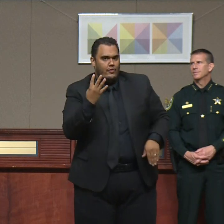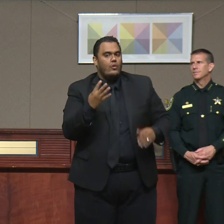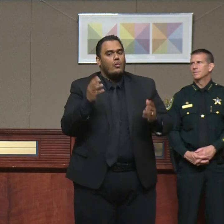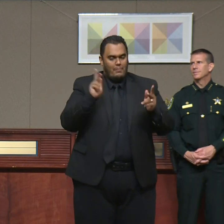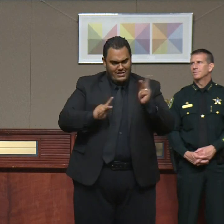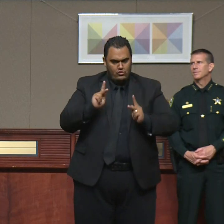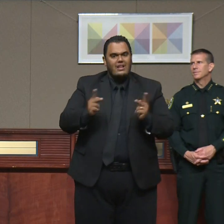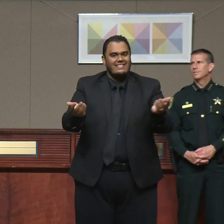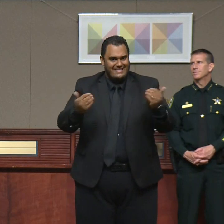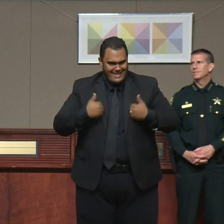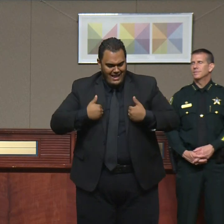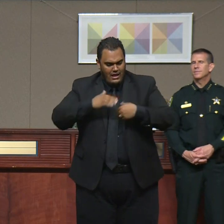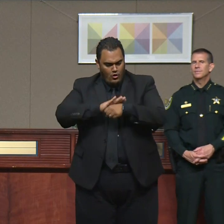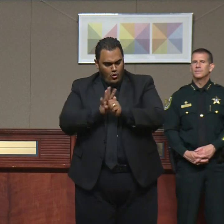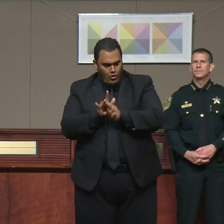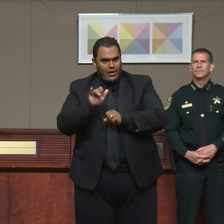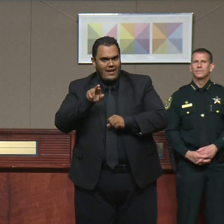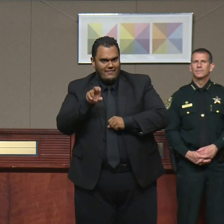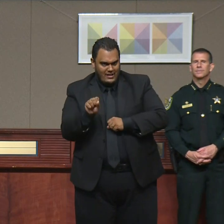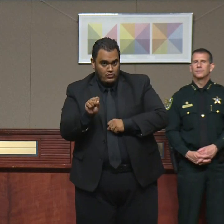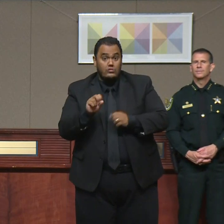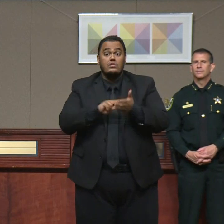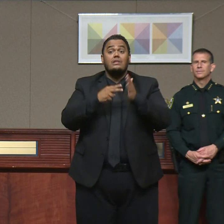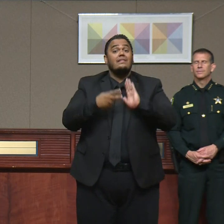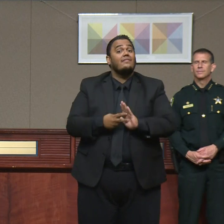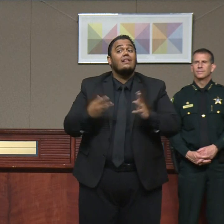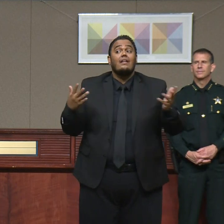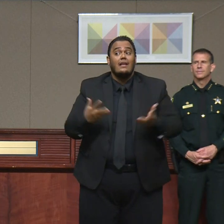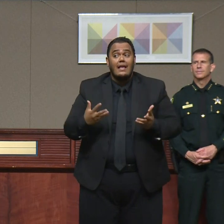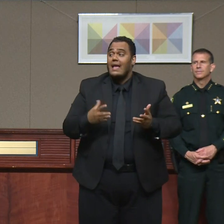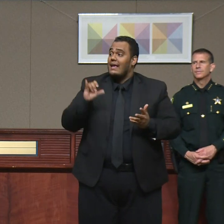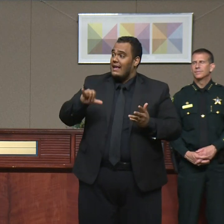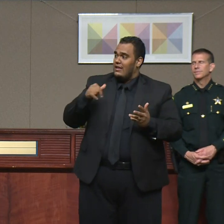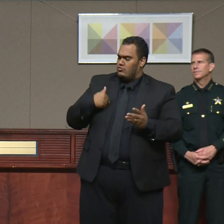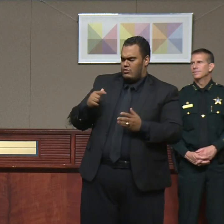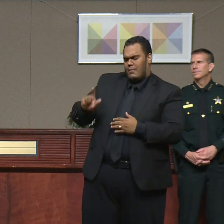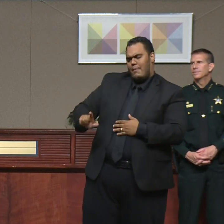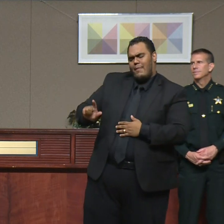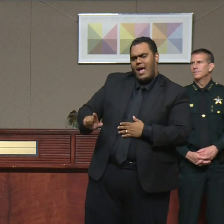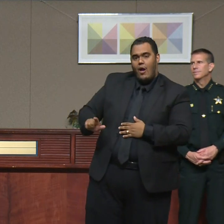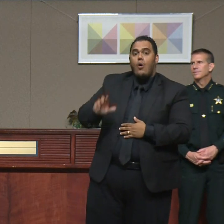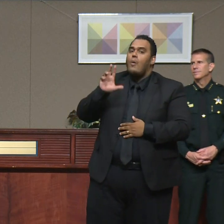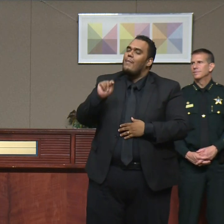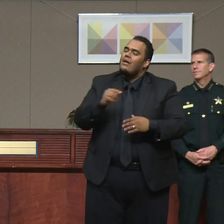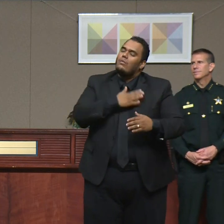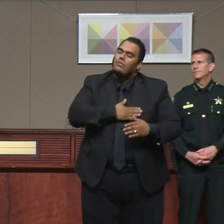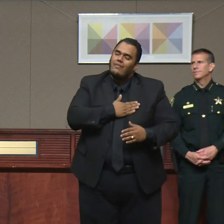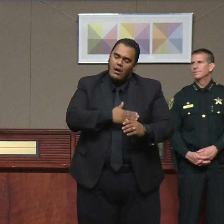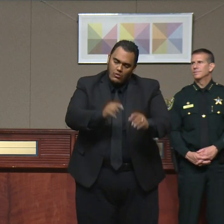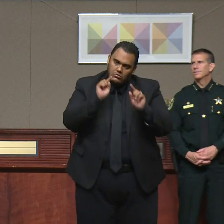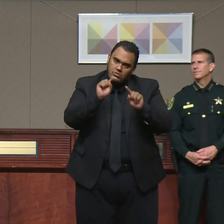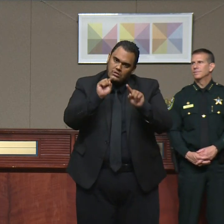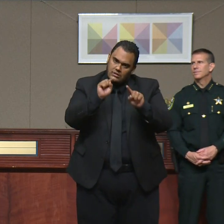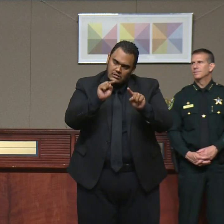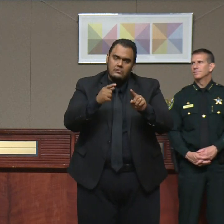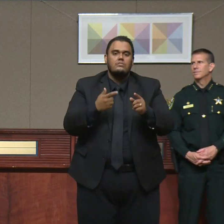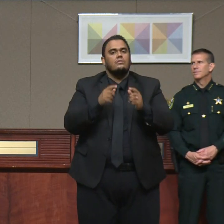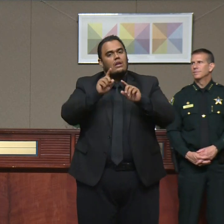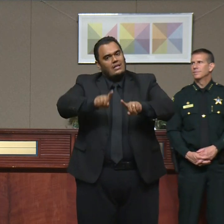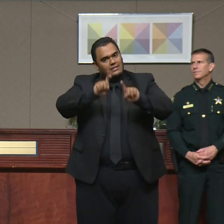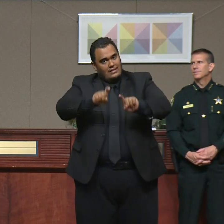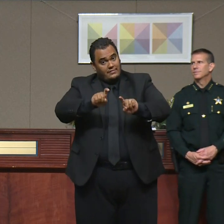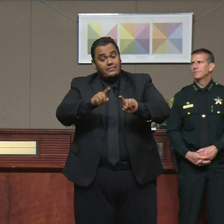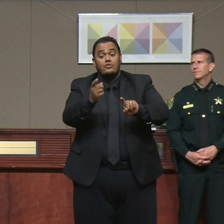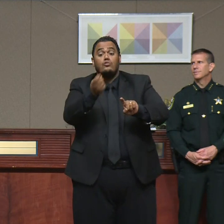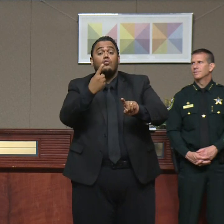que el grado de positividad es bajo, pero queremos que las personas sigan haciéndose la prueba. The question was of the